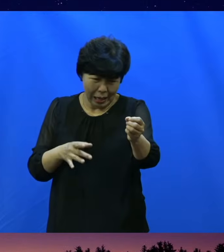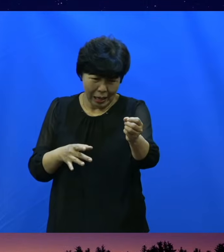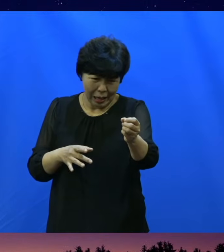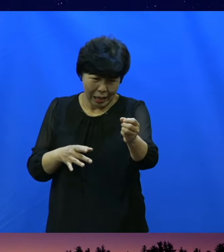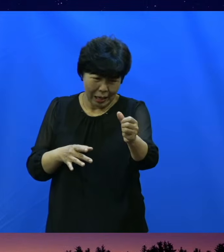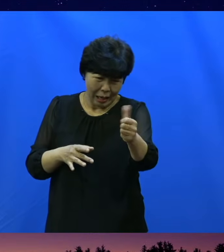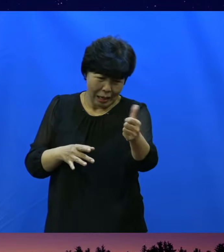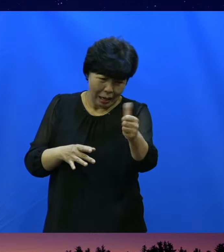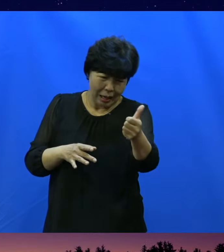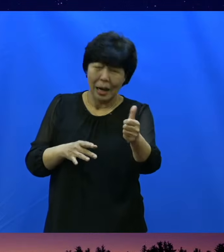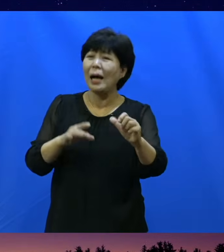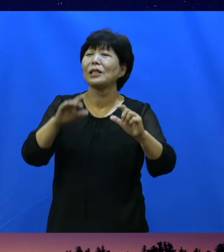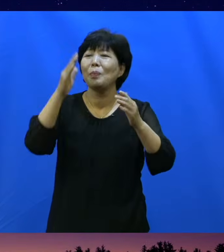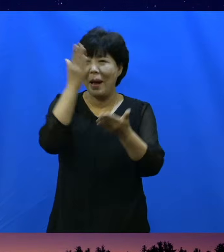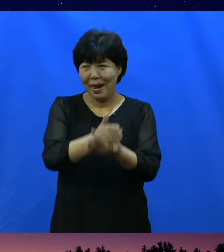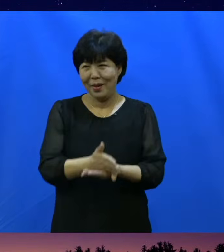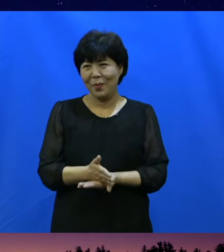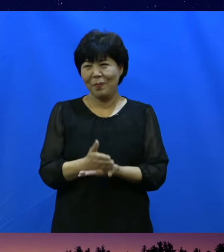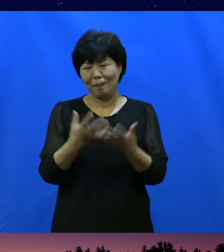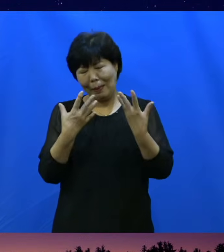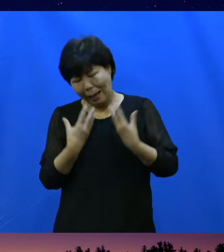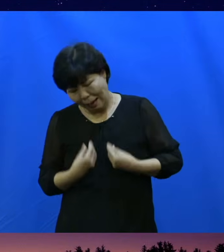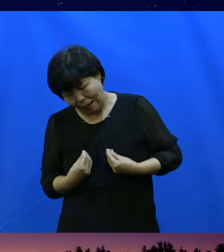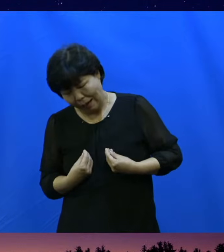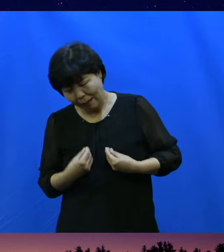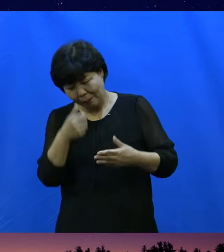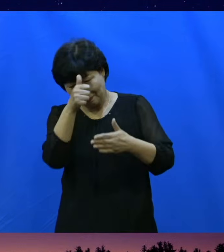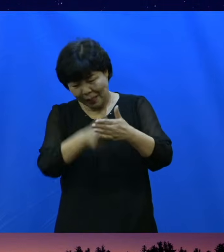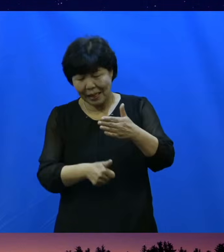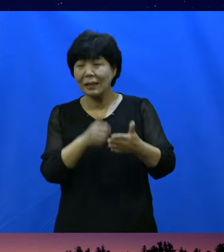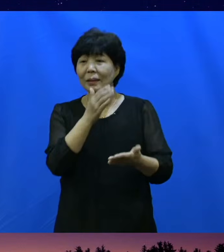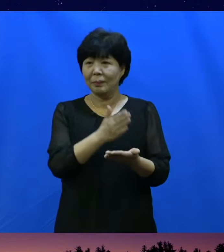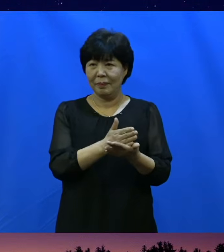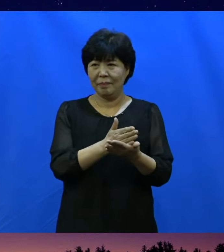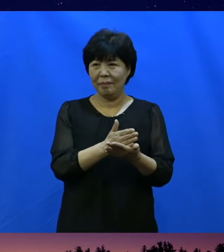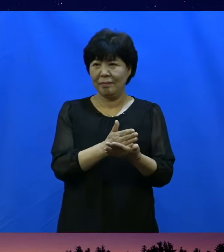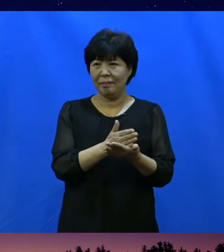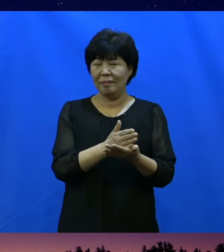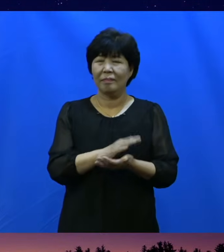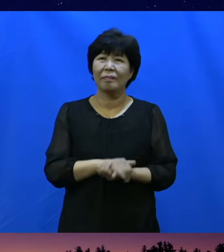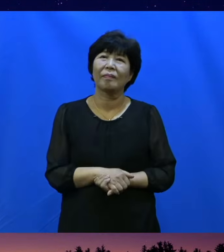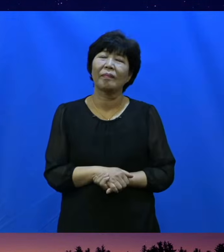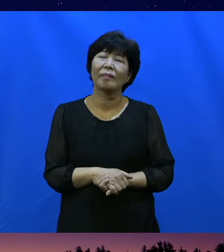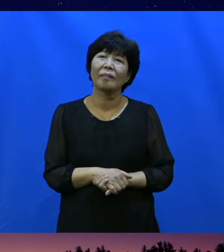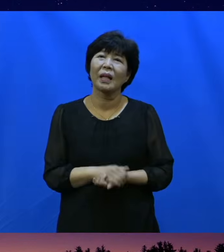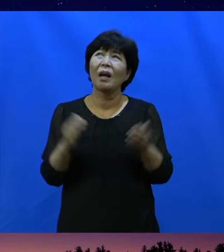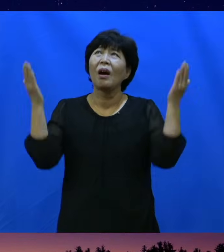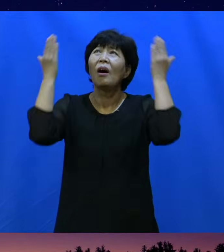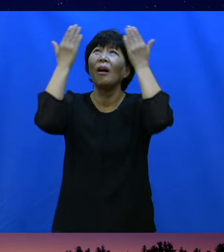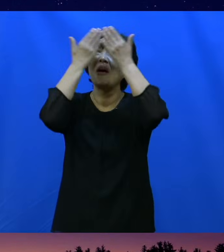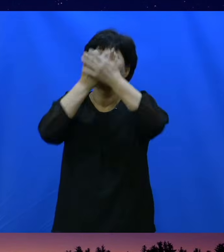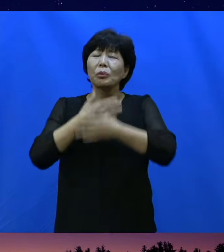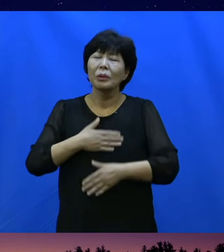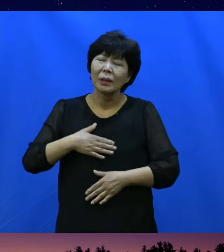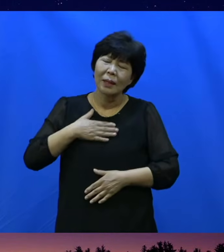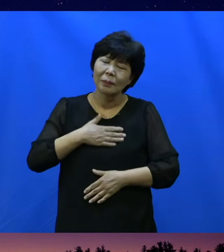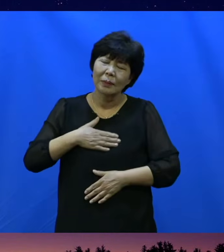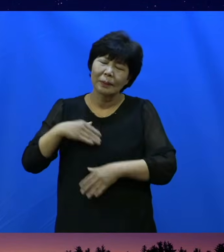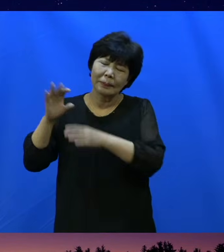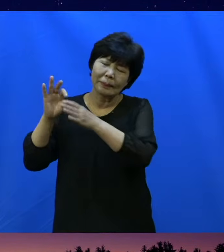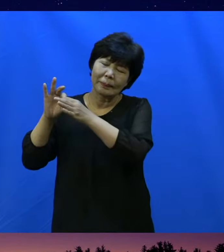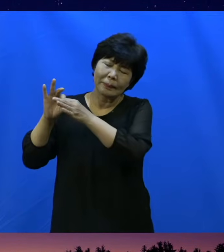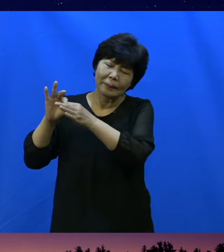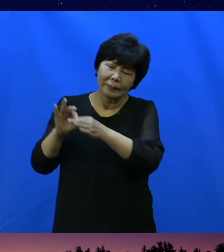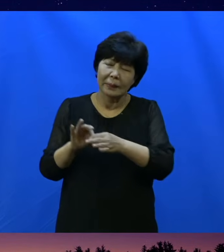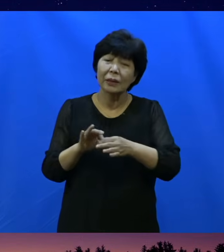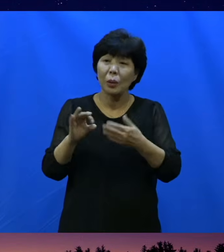그냥 절망 속에 어두운 감정에서 꼼짝없이 포로가 되어 있고 그 어두운 감정에 계속 사로잡혀 있다면